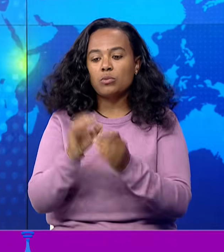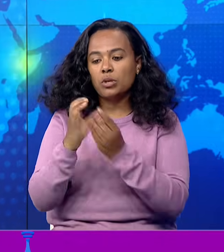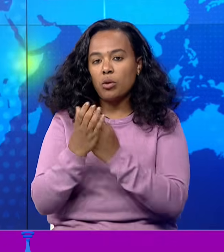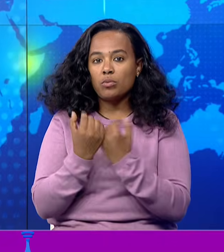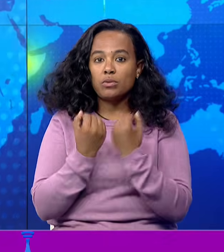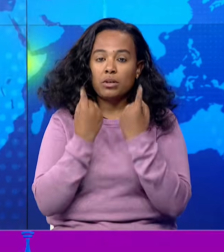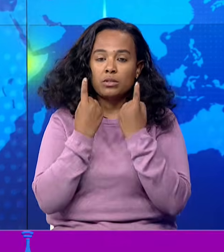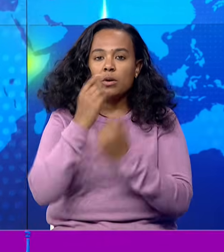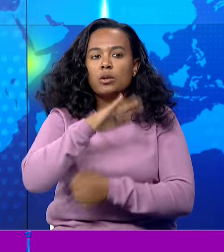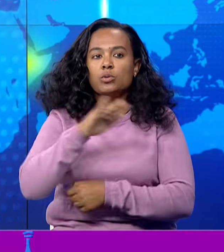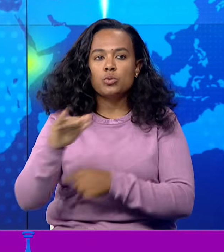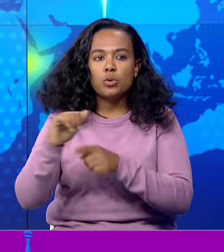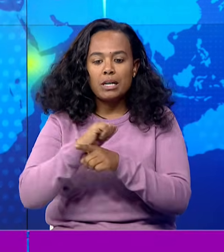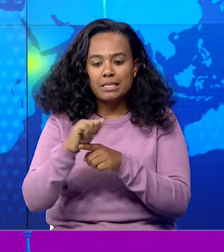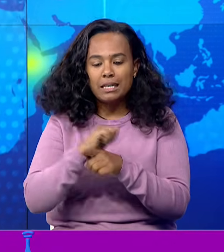ተገንዝባ ልጆቿን አሰልጥና